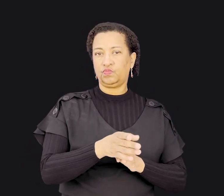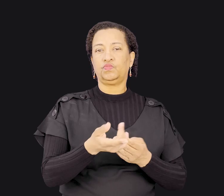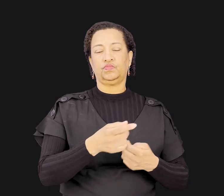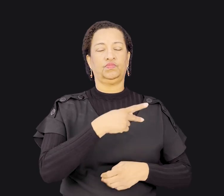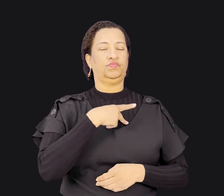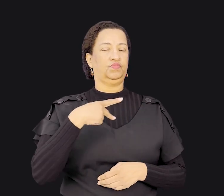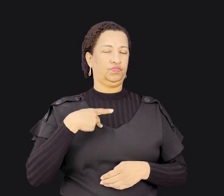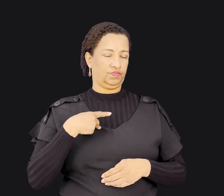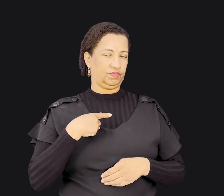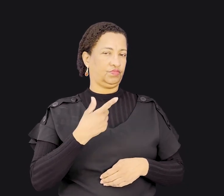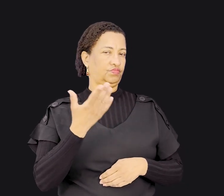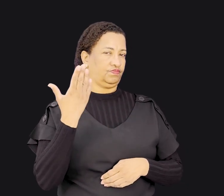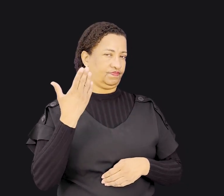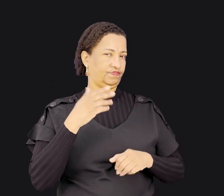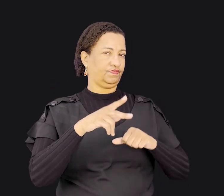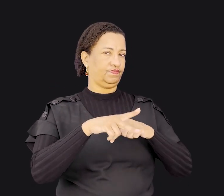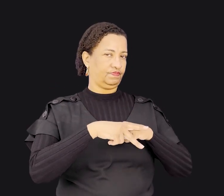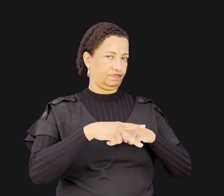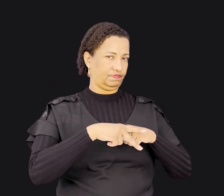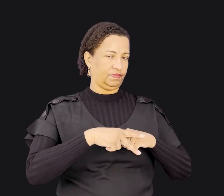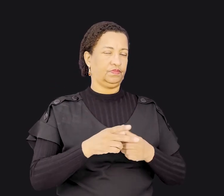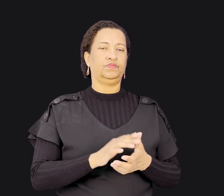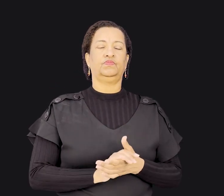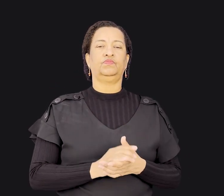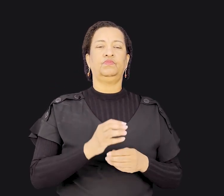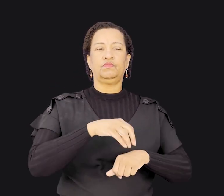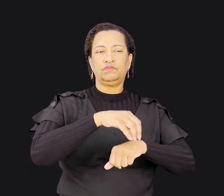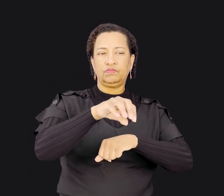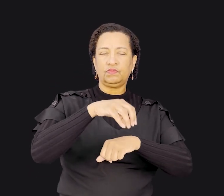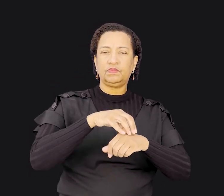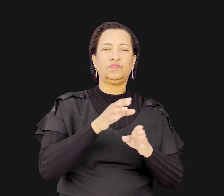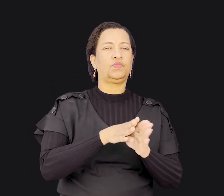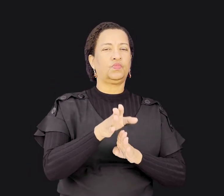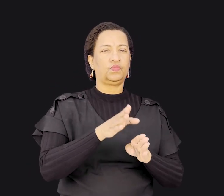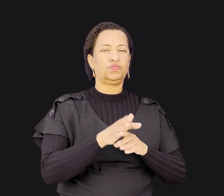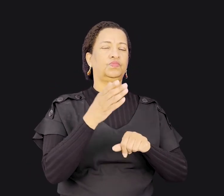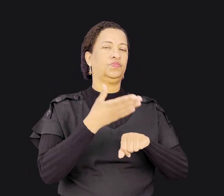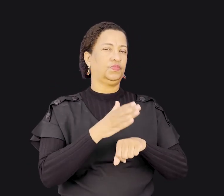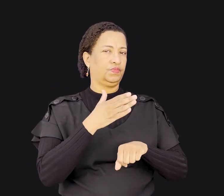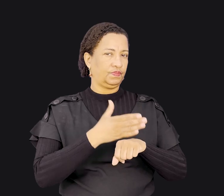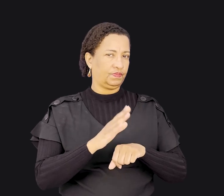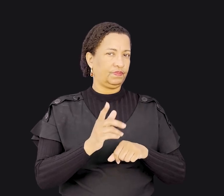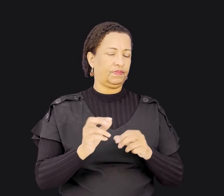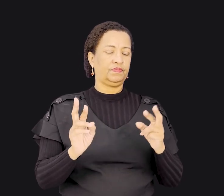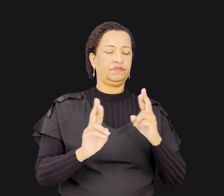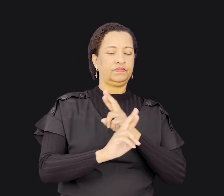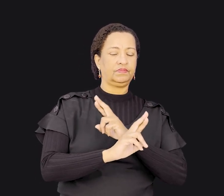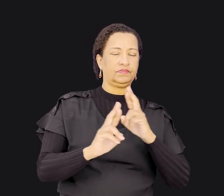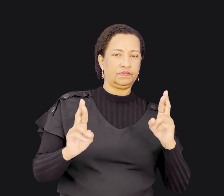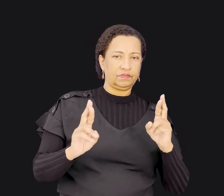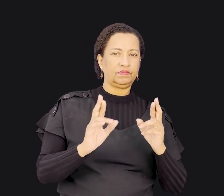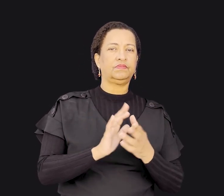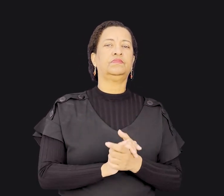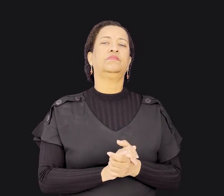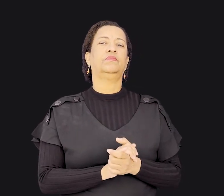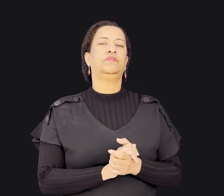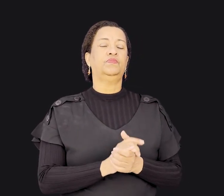veterano pastor. O velho pastor Pedro compartilhou seus conselhos práticos, devocionais e relacionais em suas